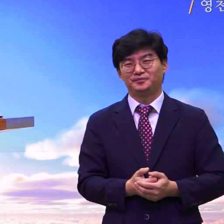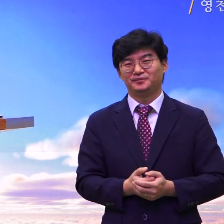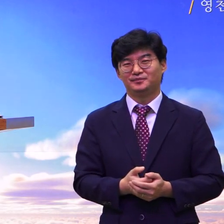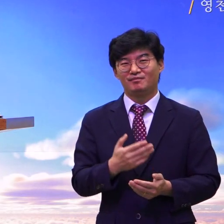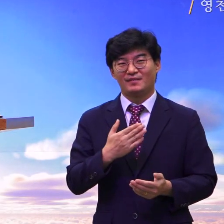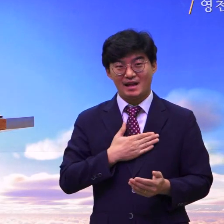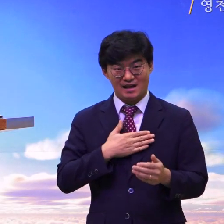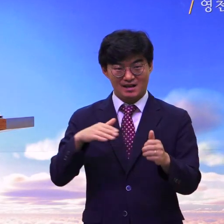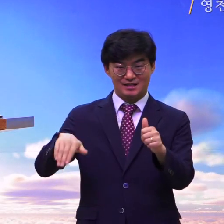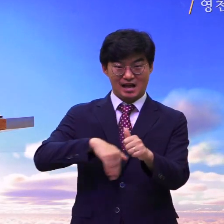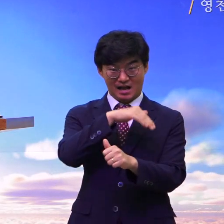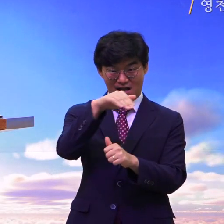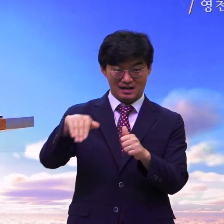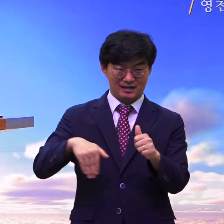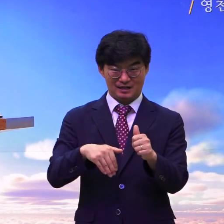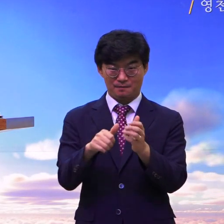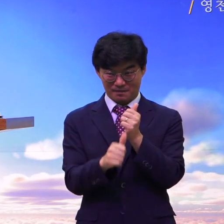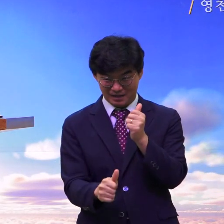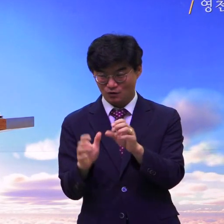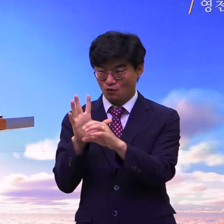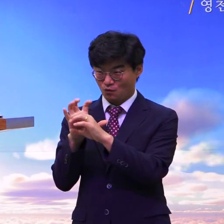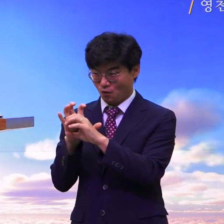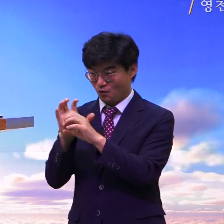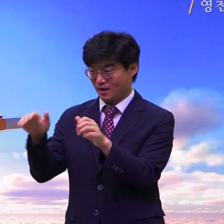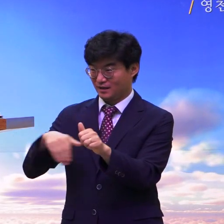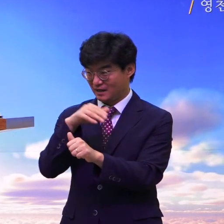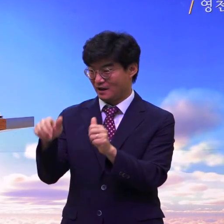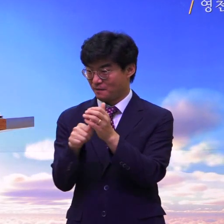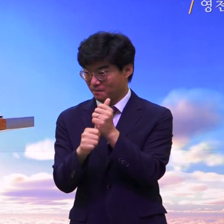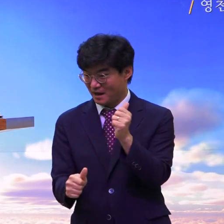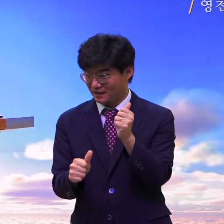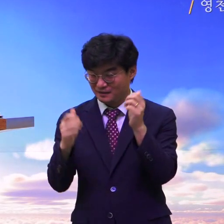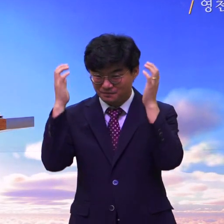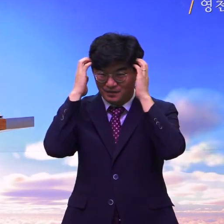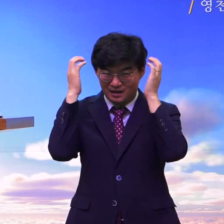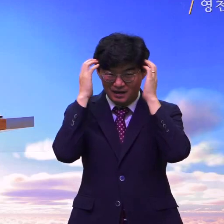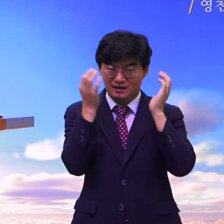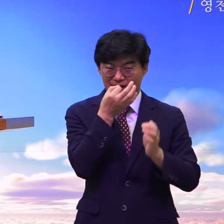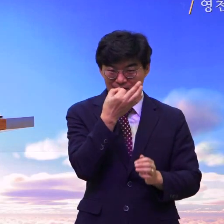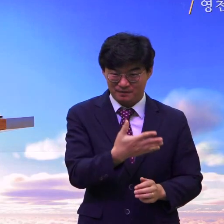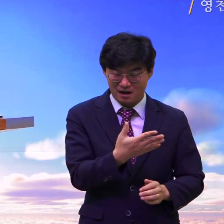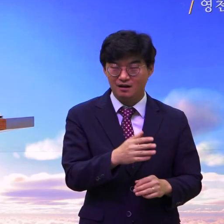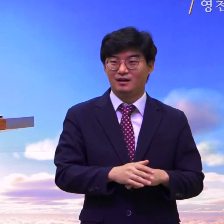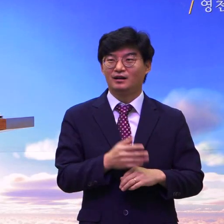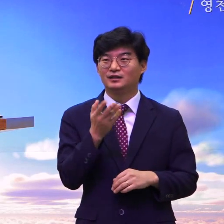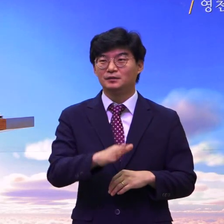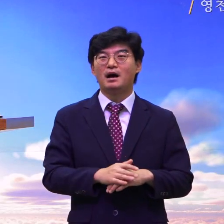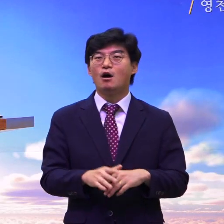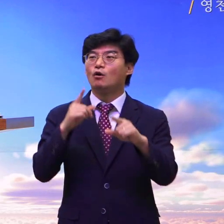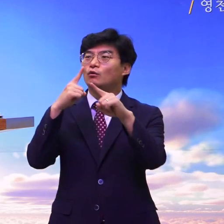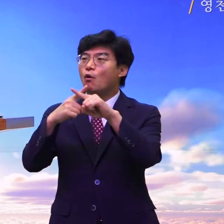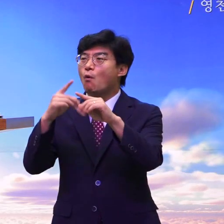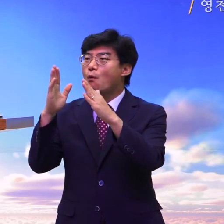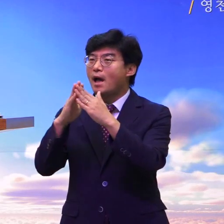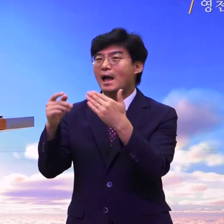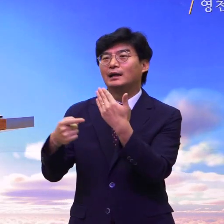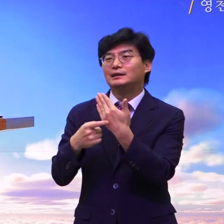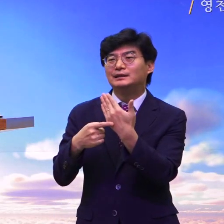자신들이 처한 코로나라고 하는 절박한 그 상황에서도 장소적 개념으로서의 교회에 매이지